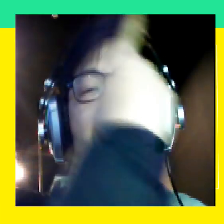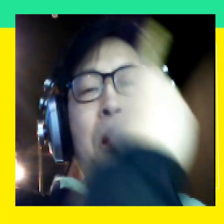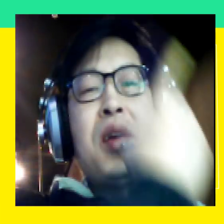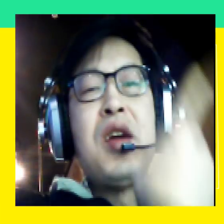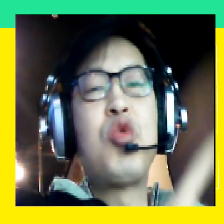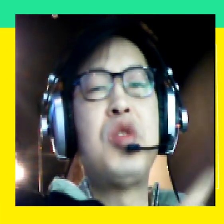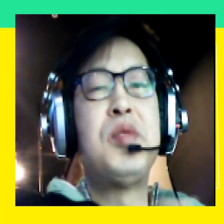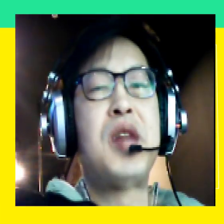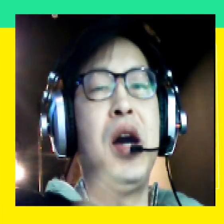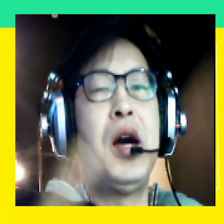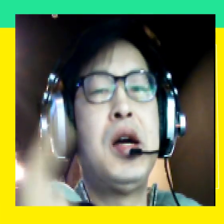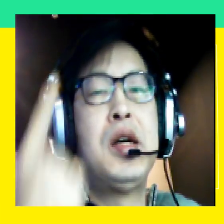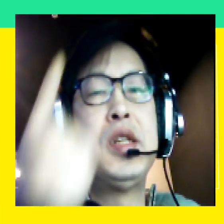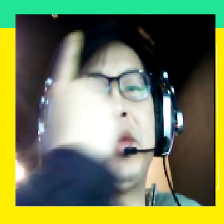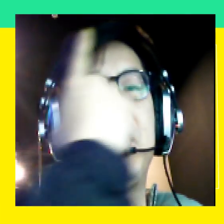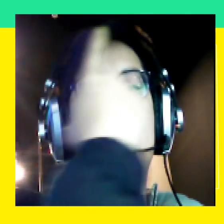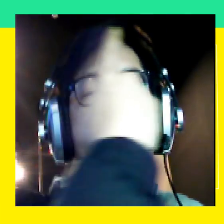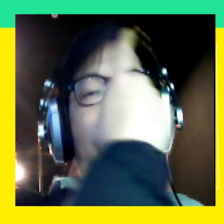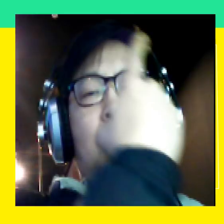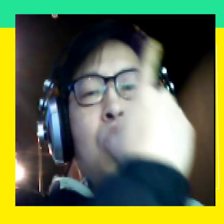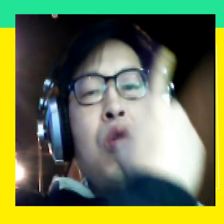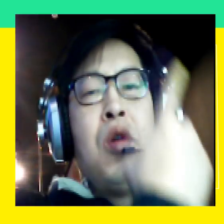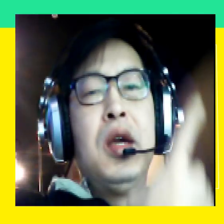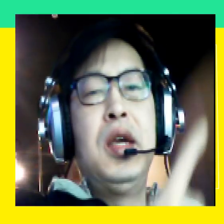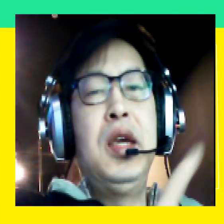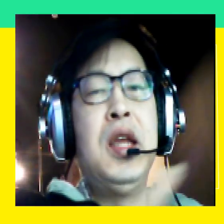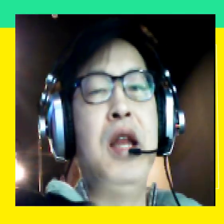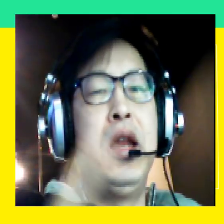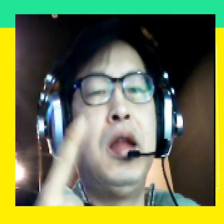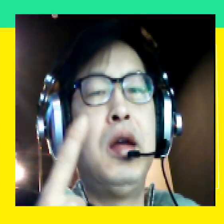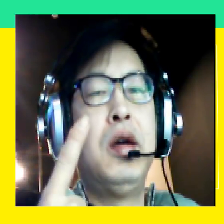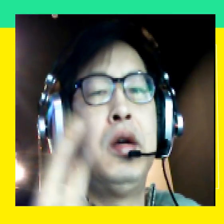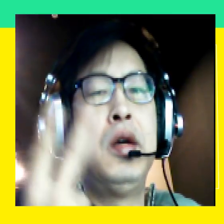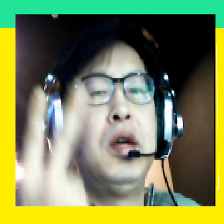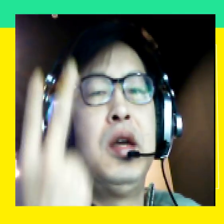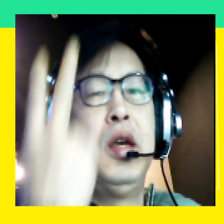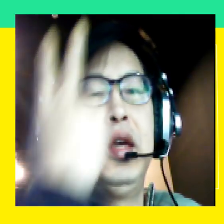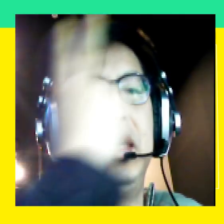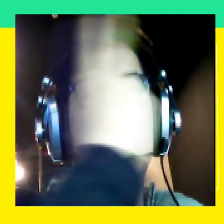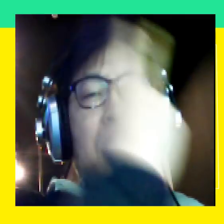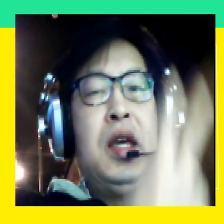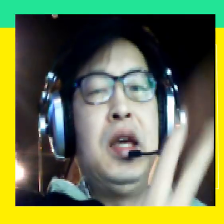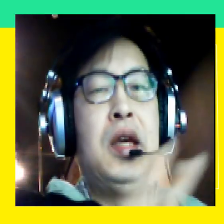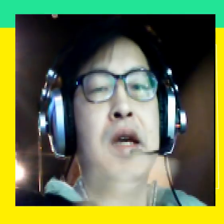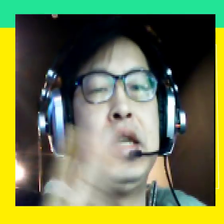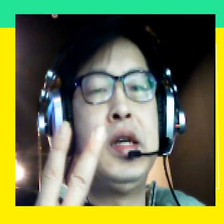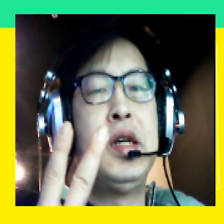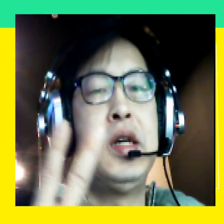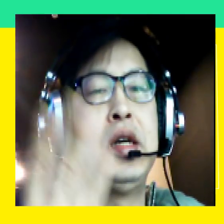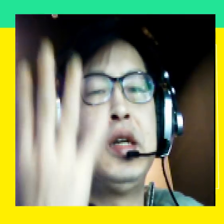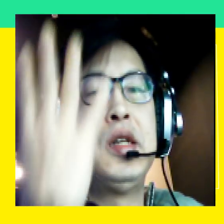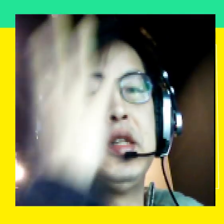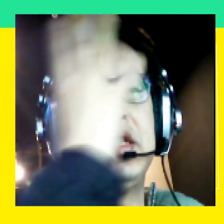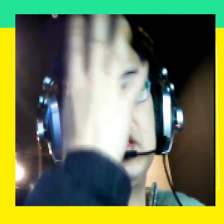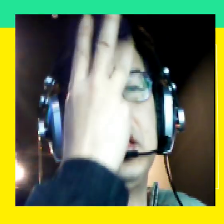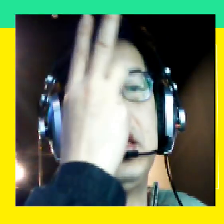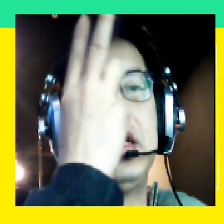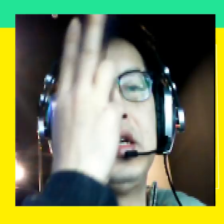시계 반대 방향으로 돌립니다. 시계 반대 방향으로 1, 2,